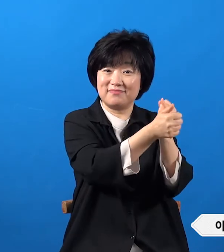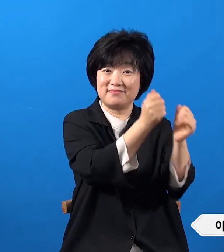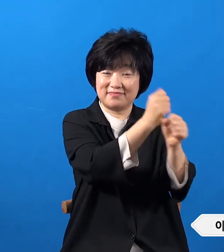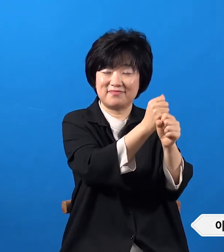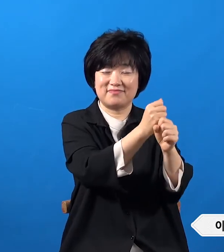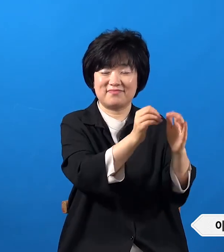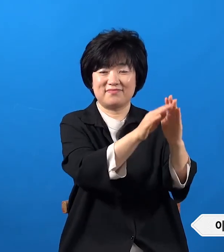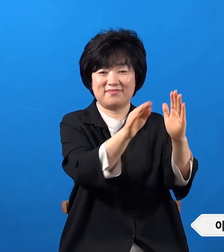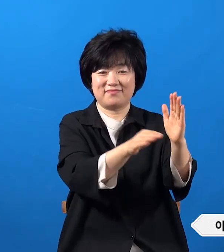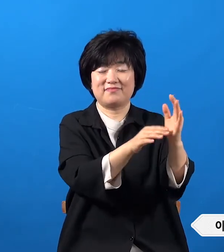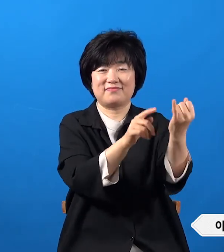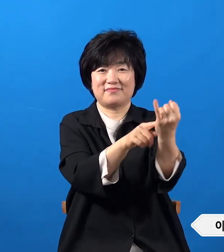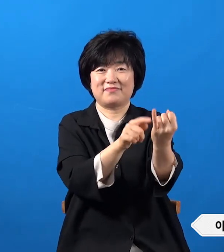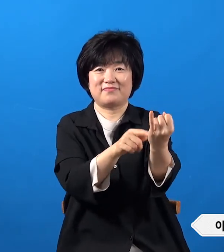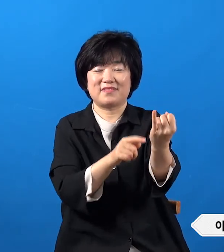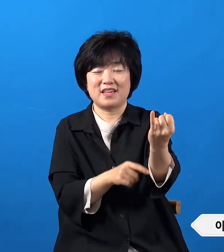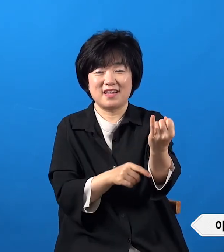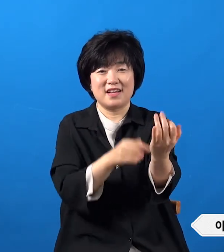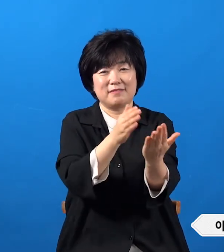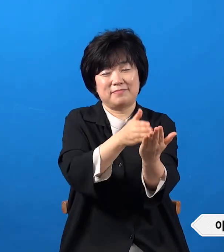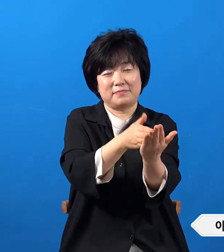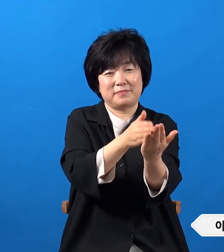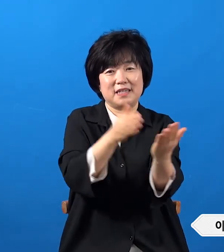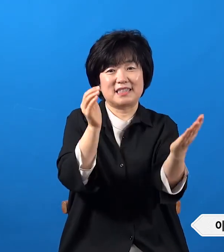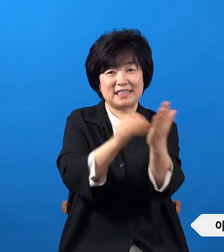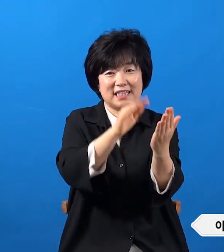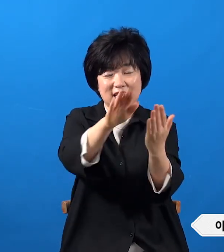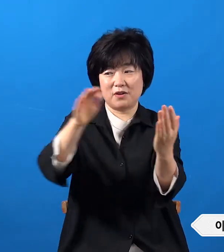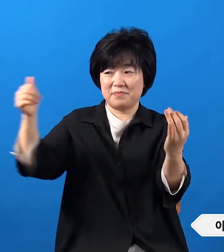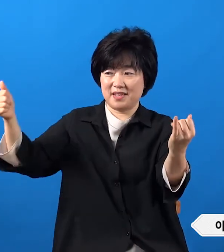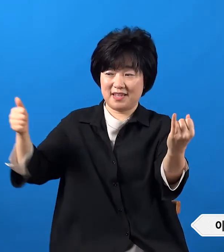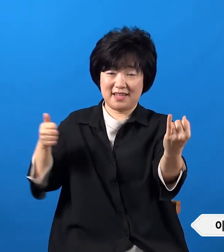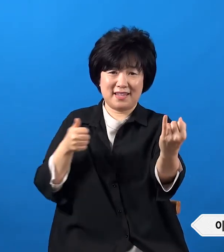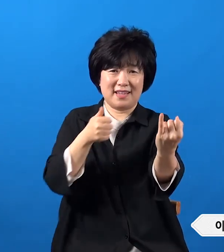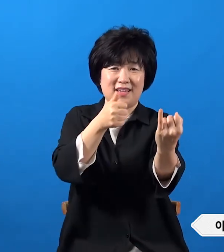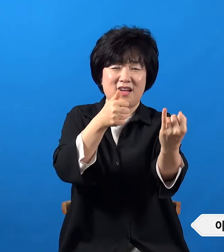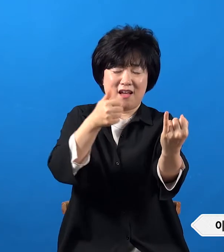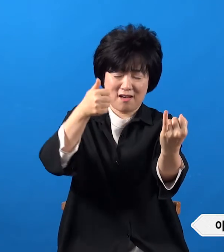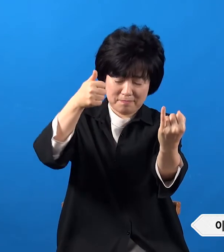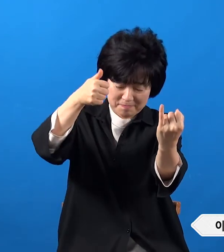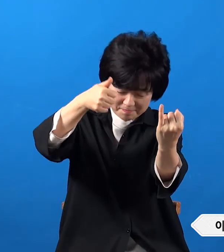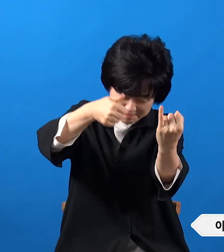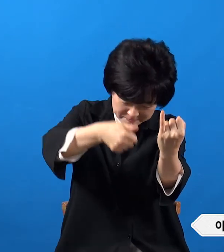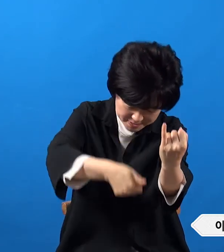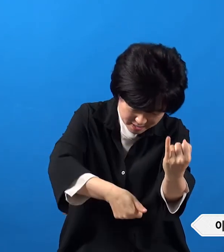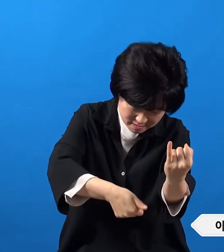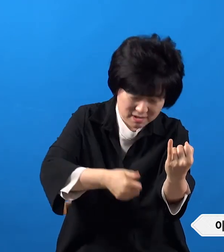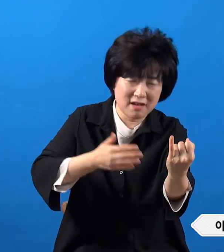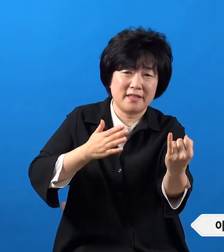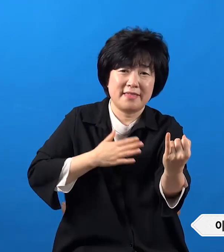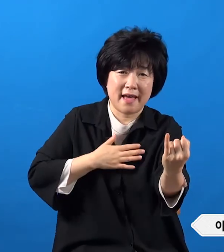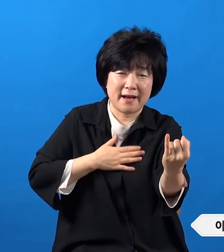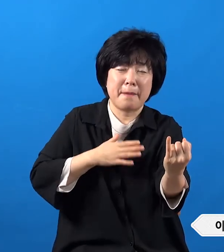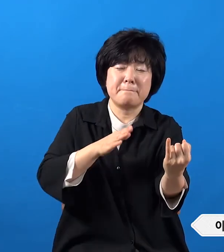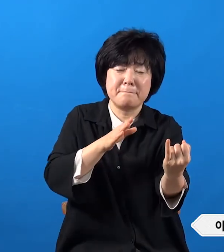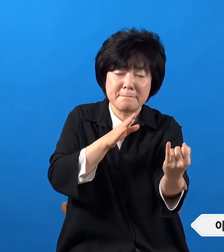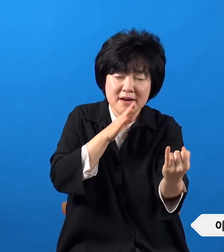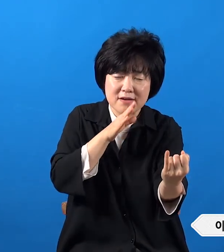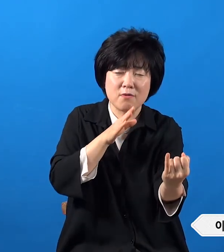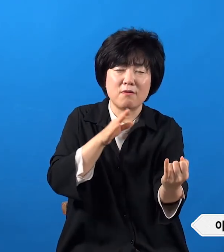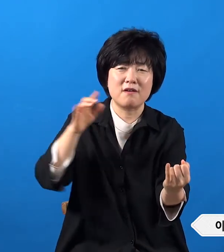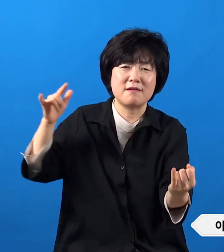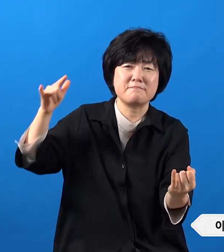자, 그녀의 스피치가 끝난 후에 단상에 올라가서 그녀 앞에 엎드립니다. 내가 바로 폭탄을 터뜨렸던 사람이라고.